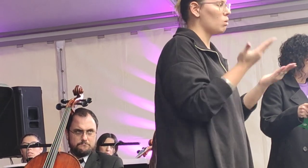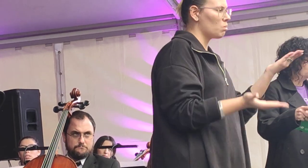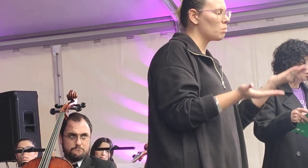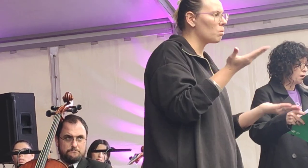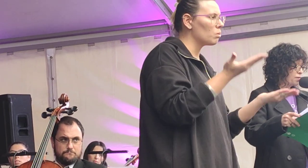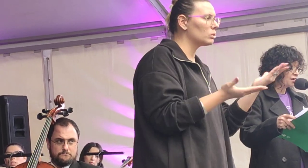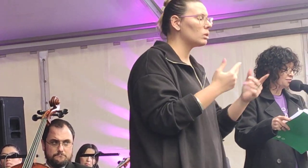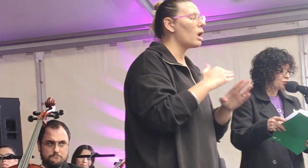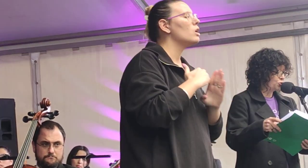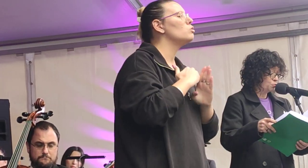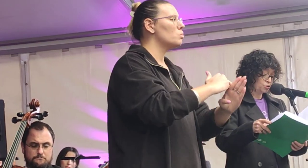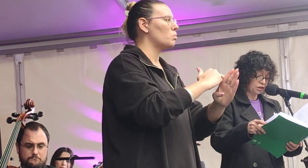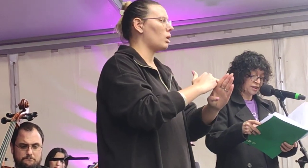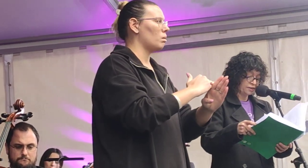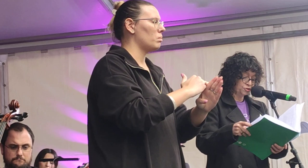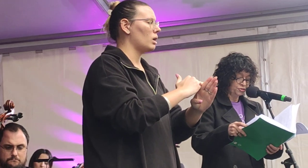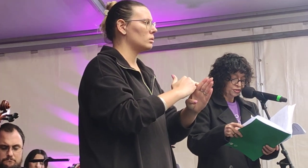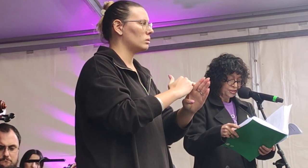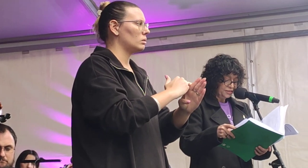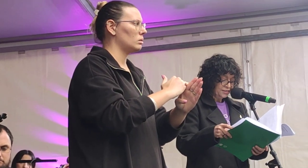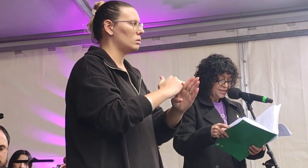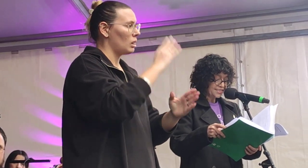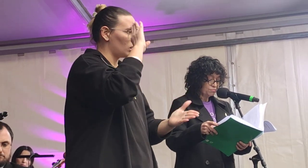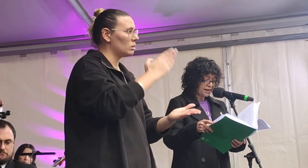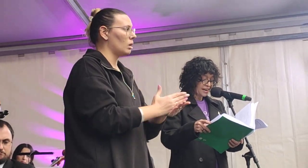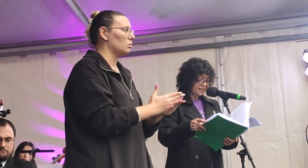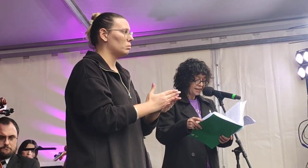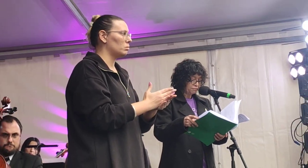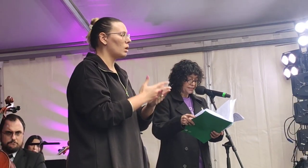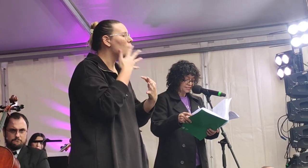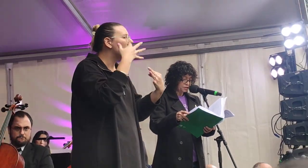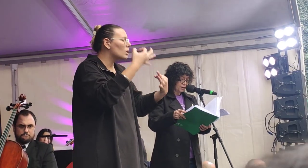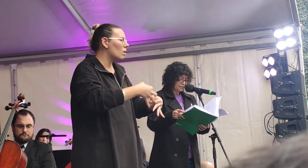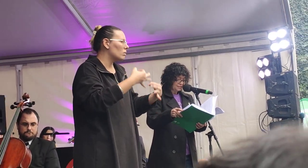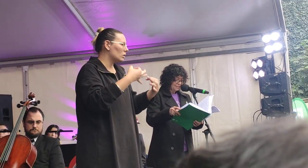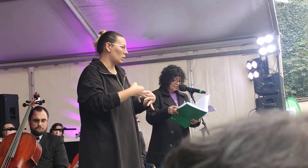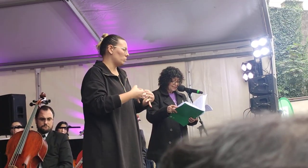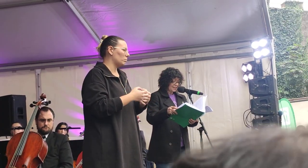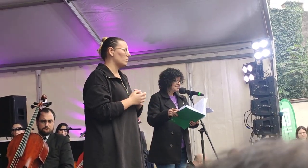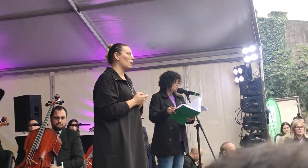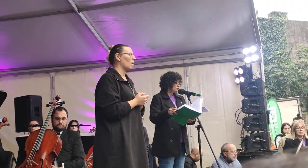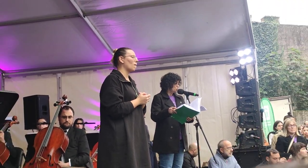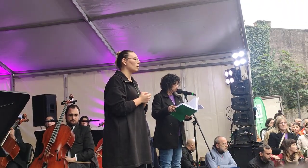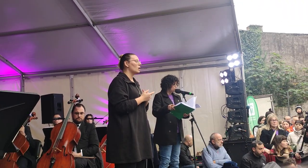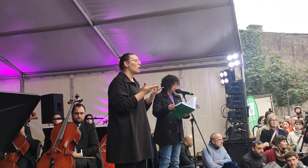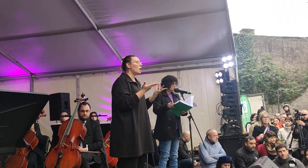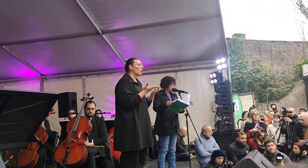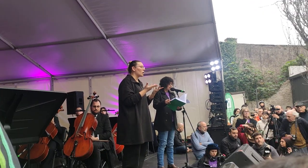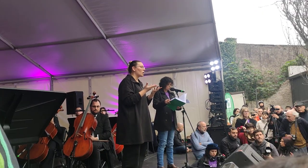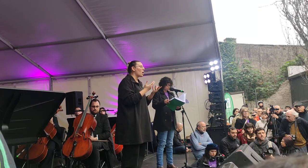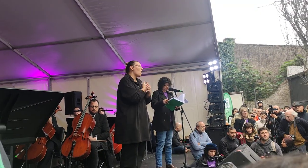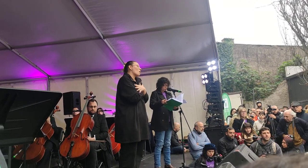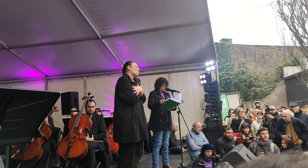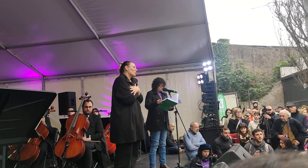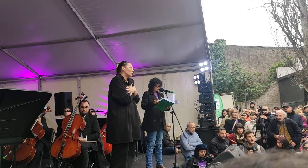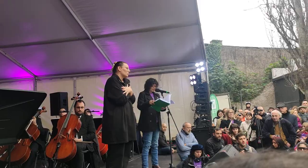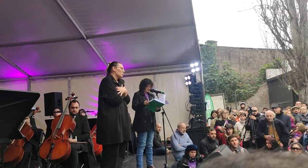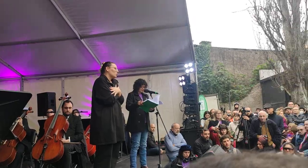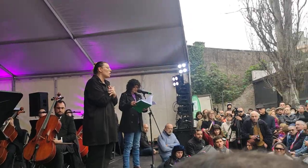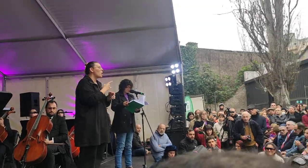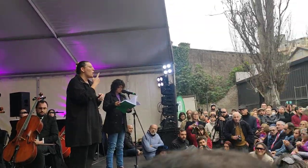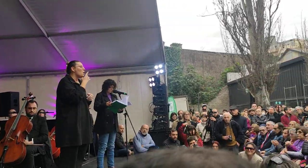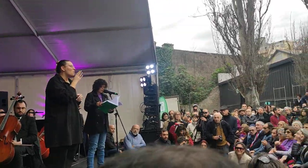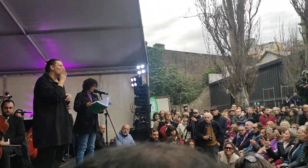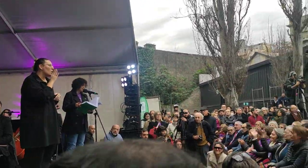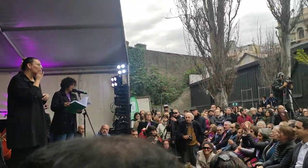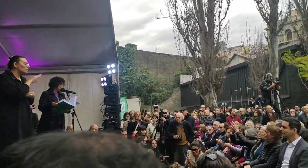donde el nunca más terrorismo de Estado sea una realidad efectiva. Reciban nuestro fuerte abrazo,